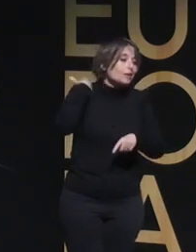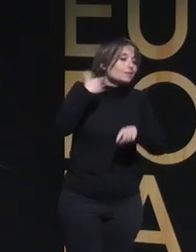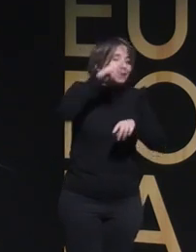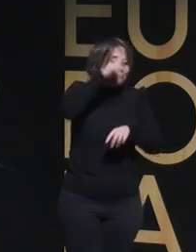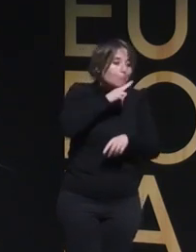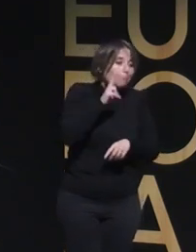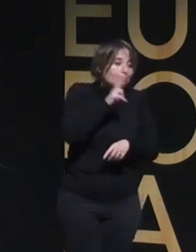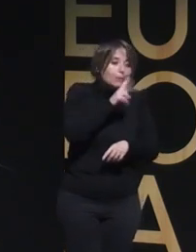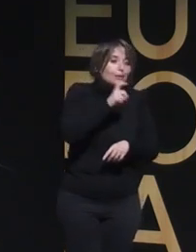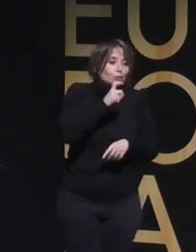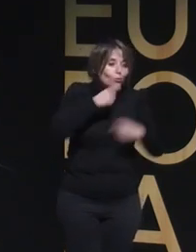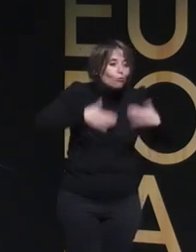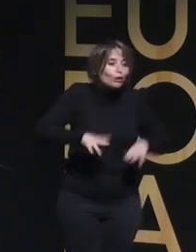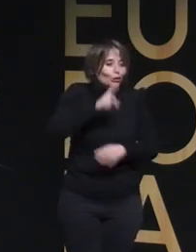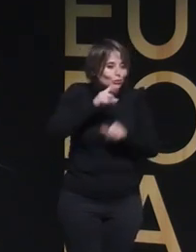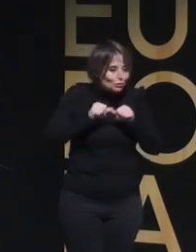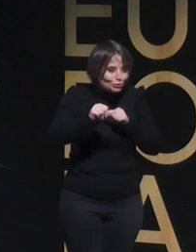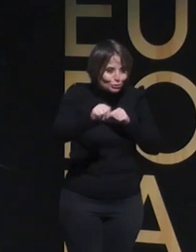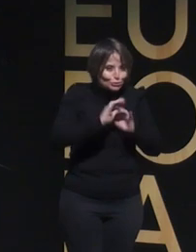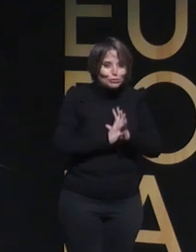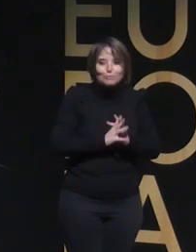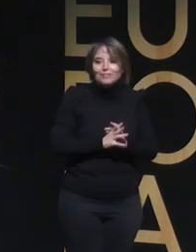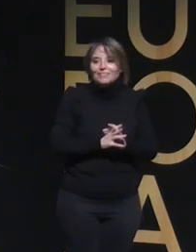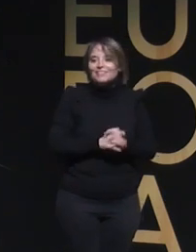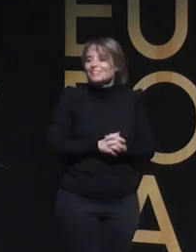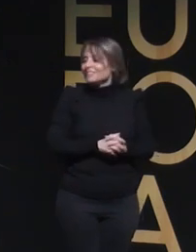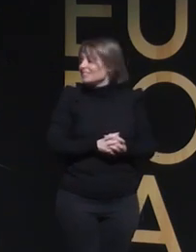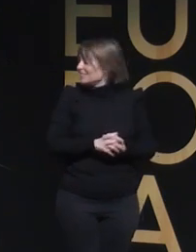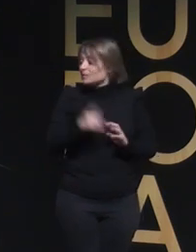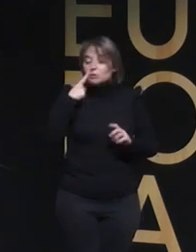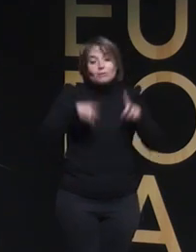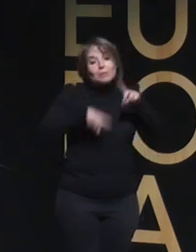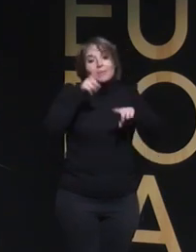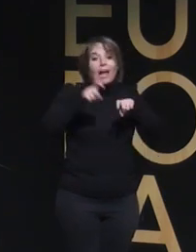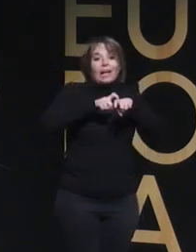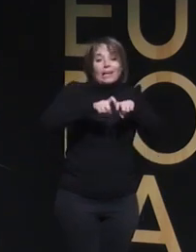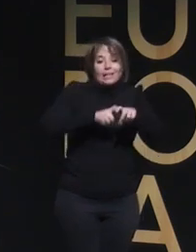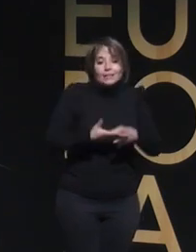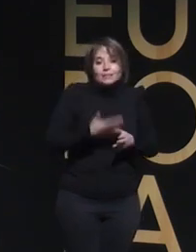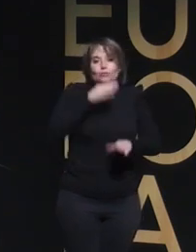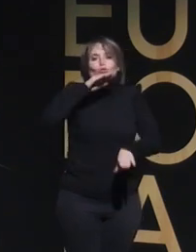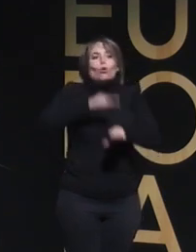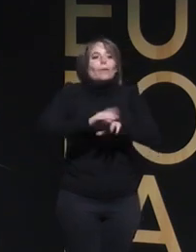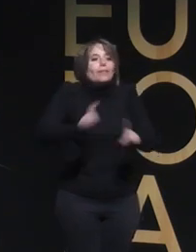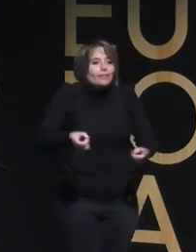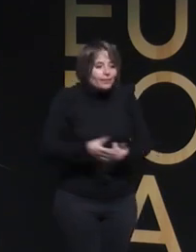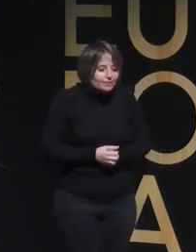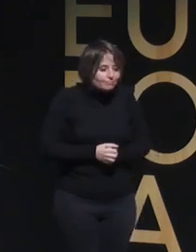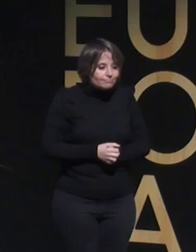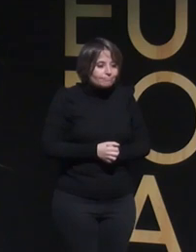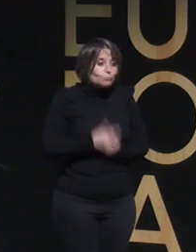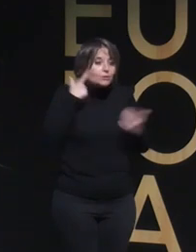Toma. ¿No? Viene el temperamento. Temperamento. Joder, no obedece. ¿Qué te voy a decir? Pues suerte,